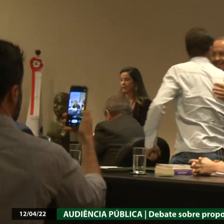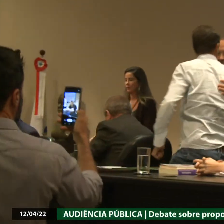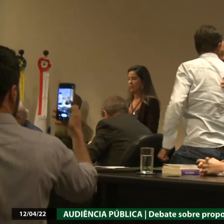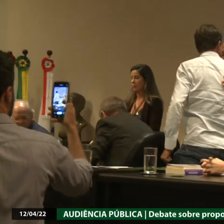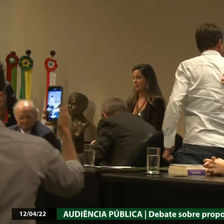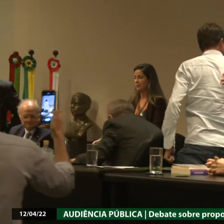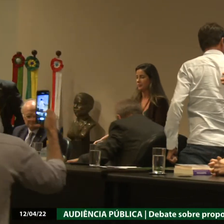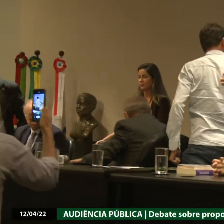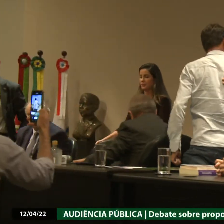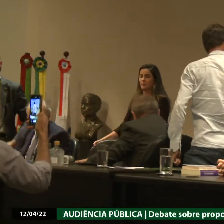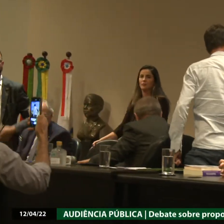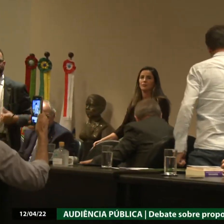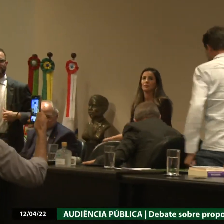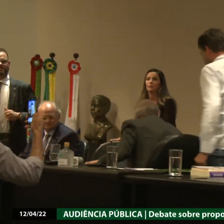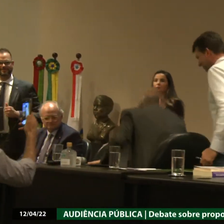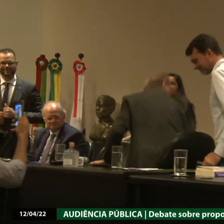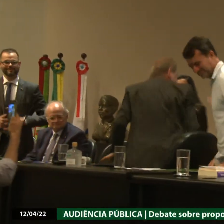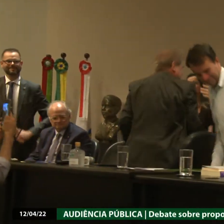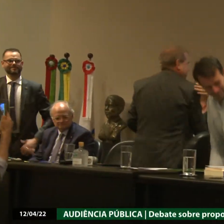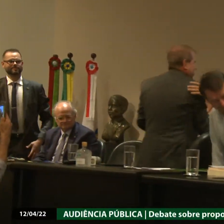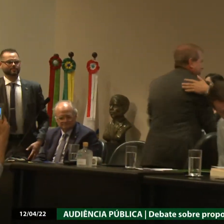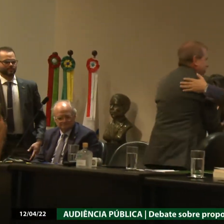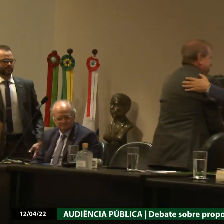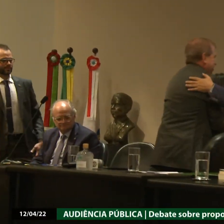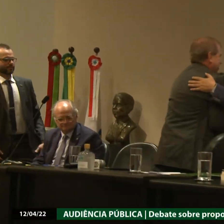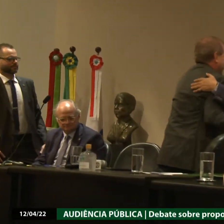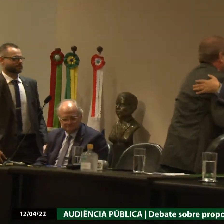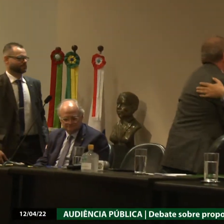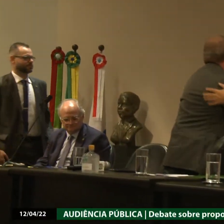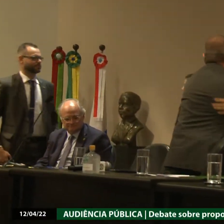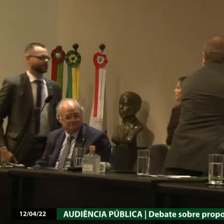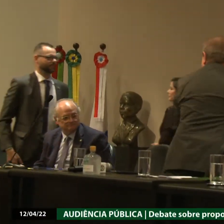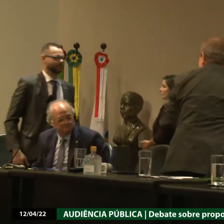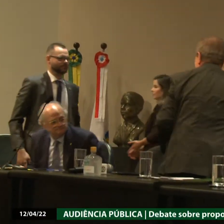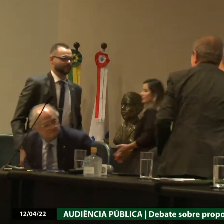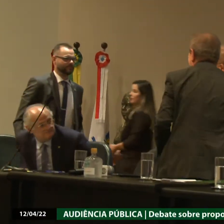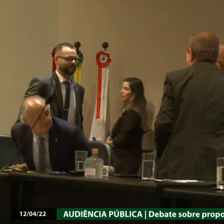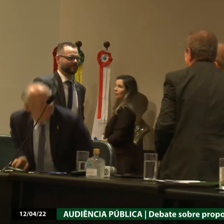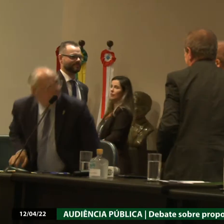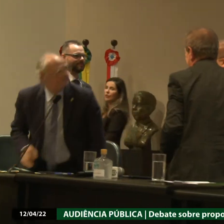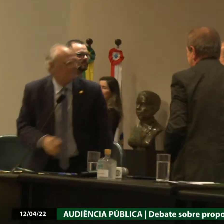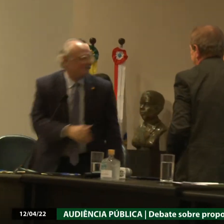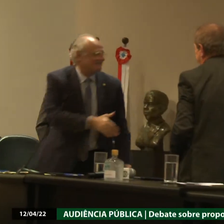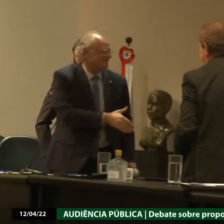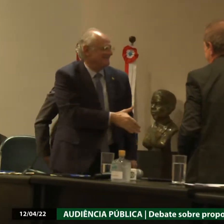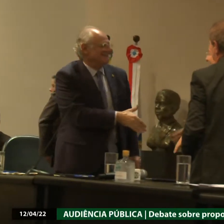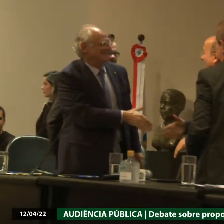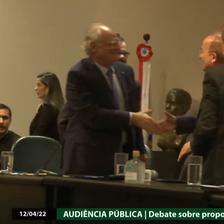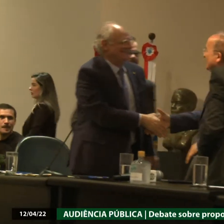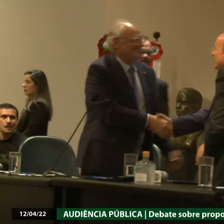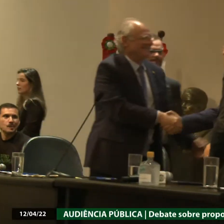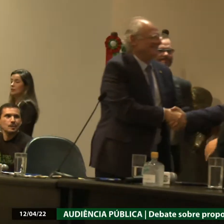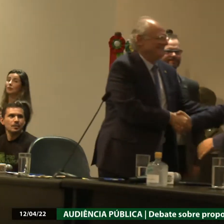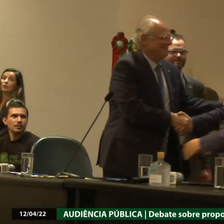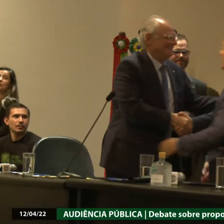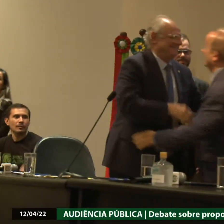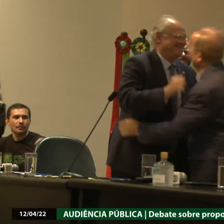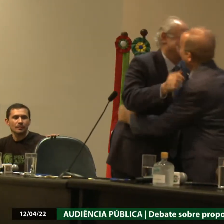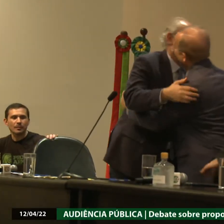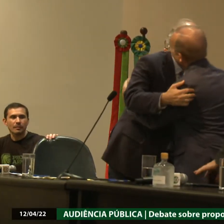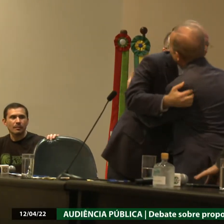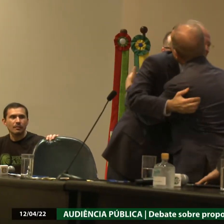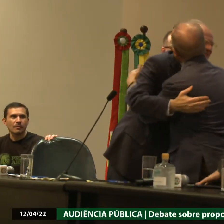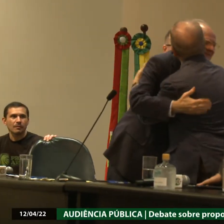senador do Brasil e dançava salão de todas as riquezas do Estado de Santa Catarina e aqui tá mais uma delas